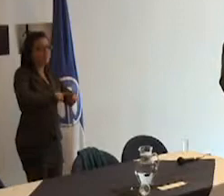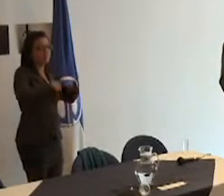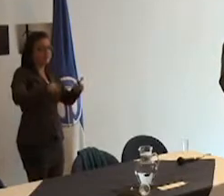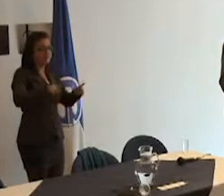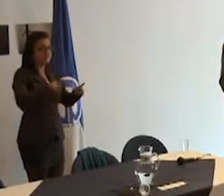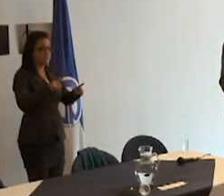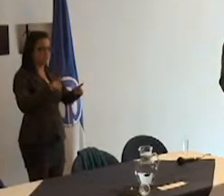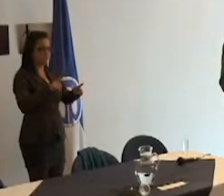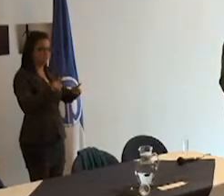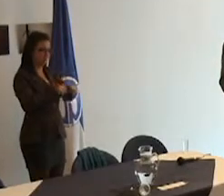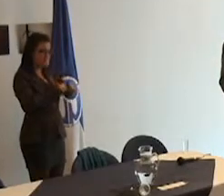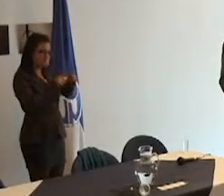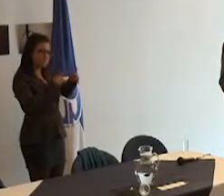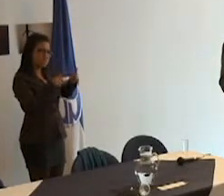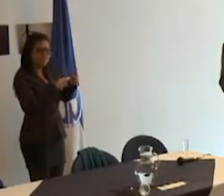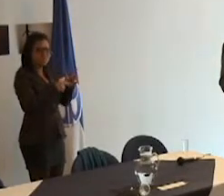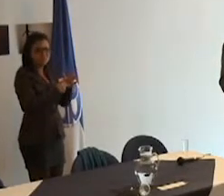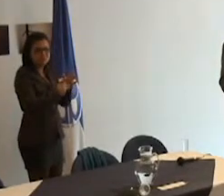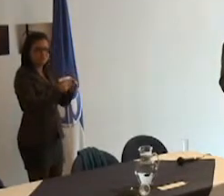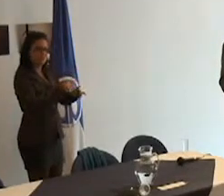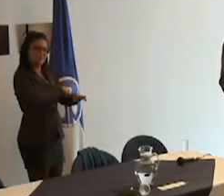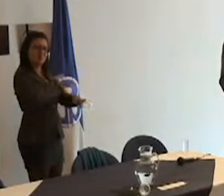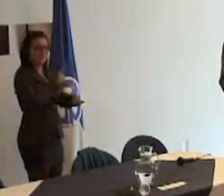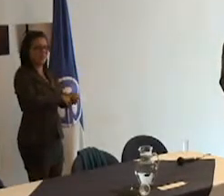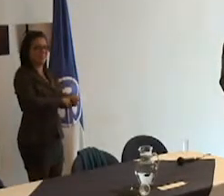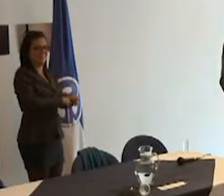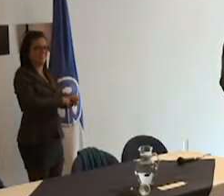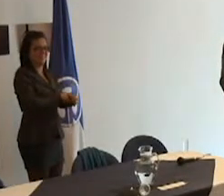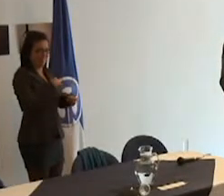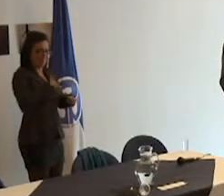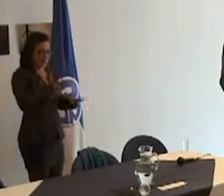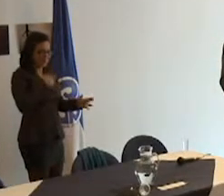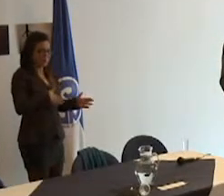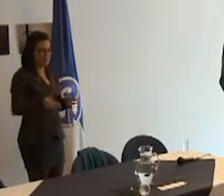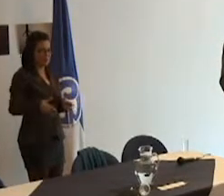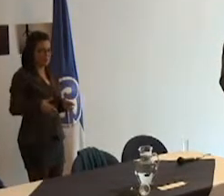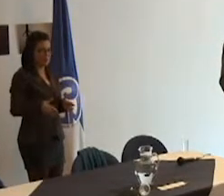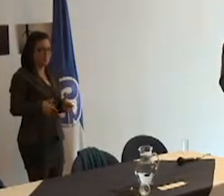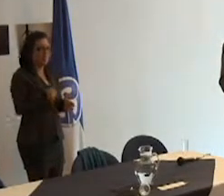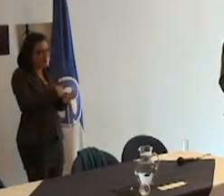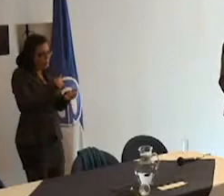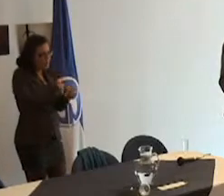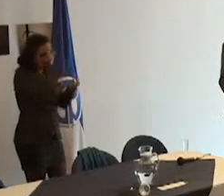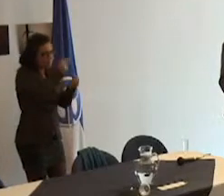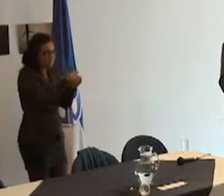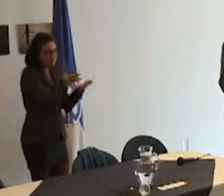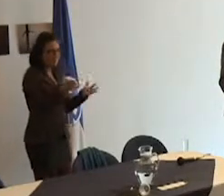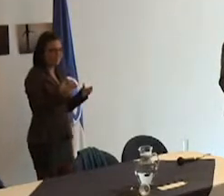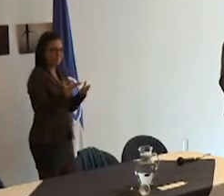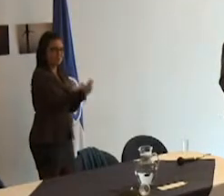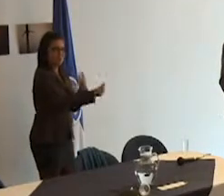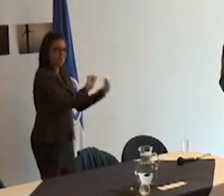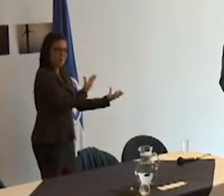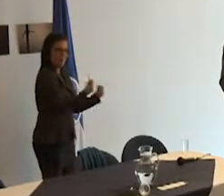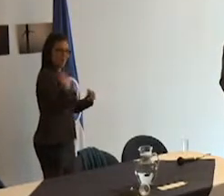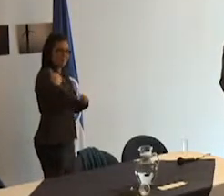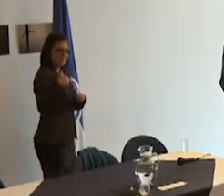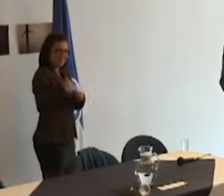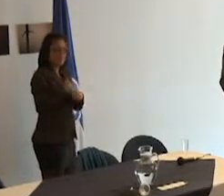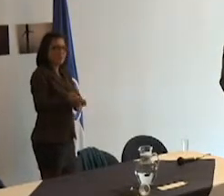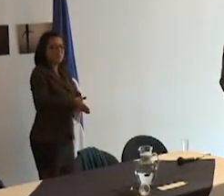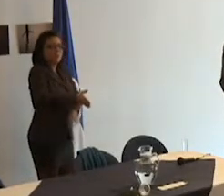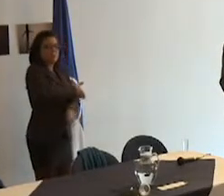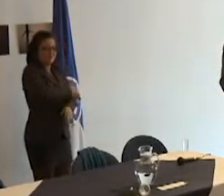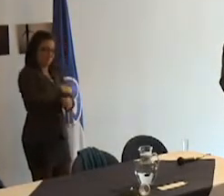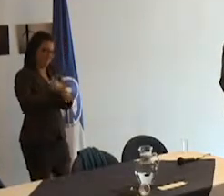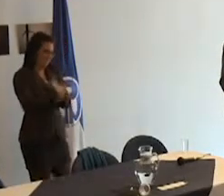que ellas entrañaban eran naturales. Así, la diversidad de grupos indígenas que habitaban el territorio